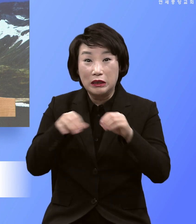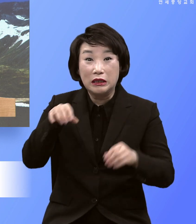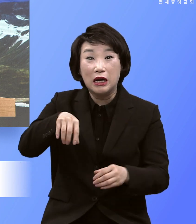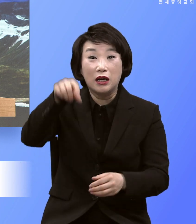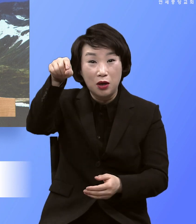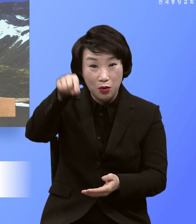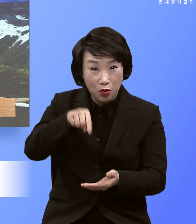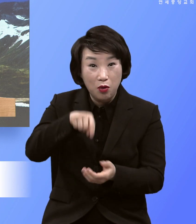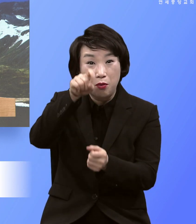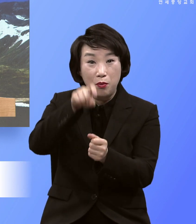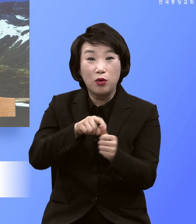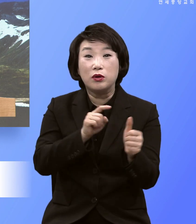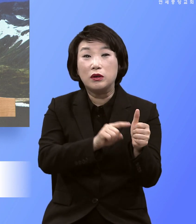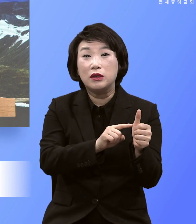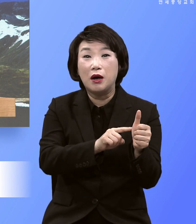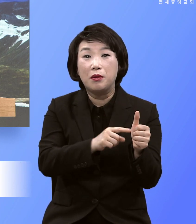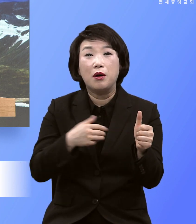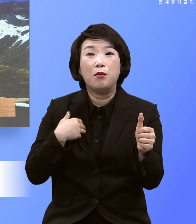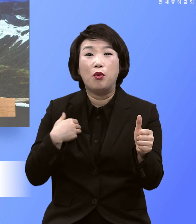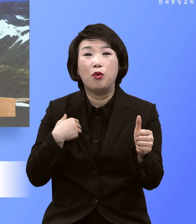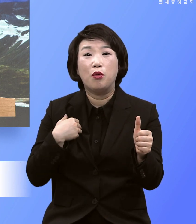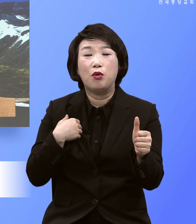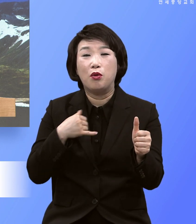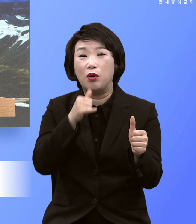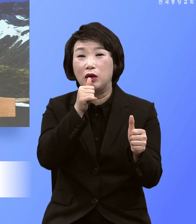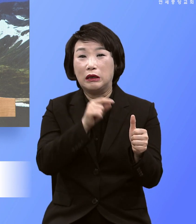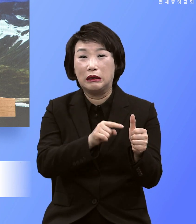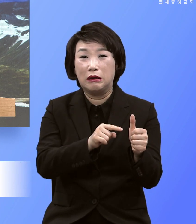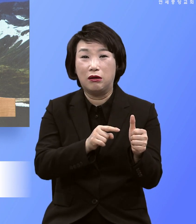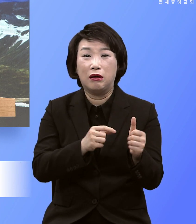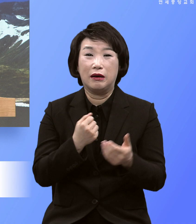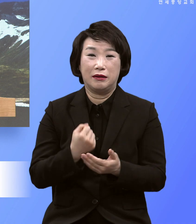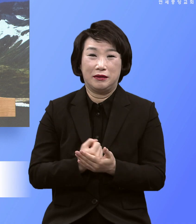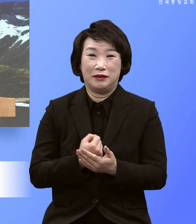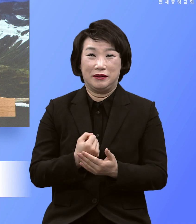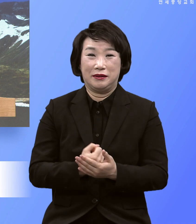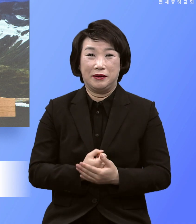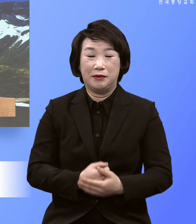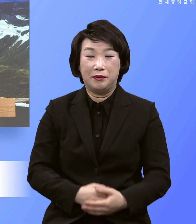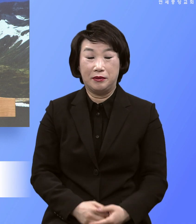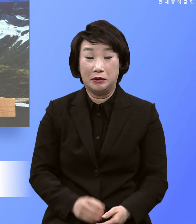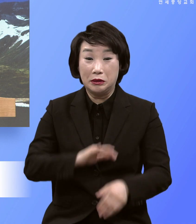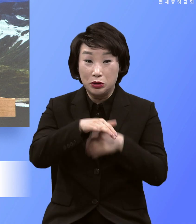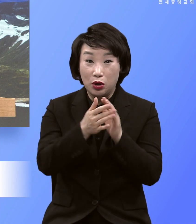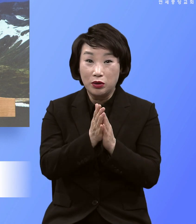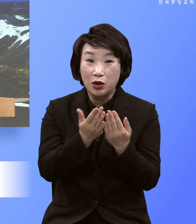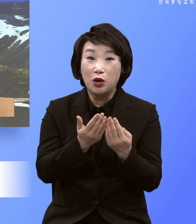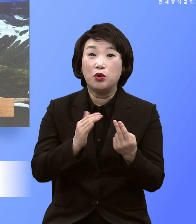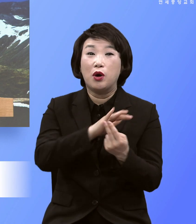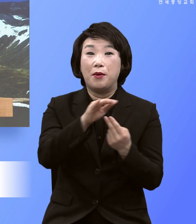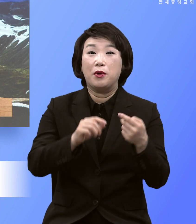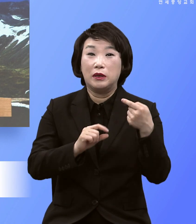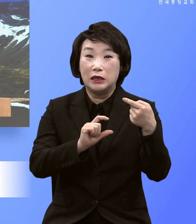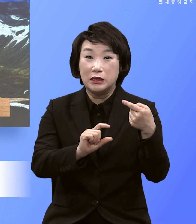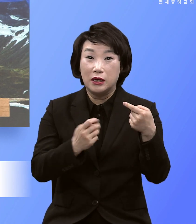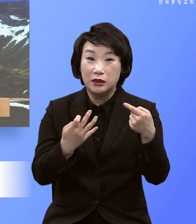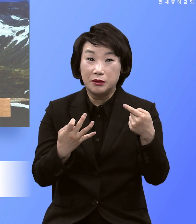오신 목적을 모르는 사람입니다. 요한복음 1장